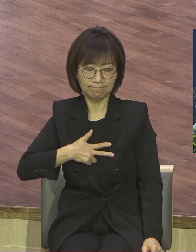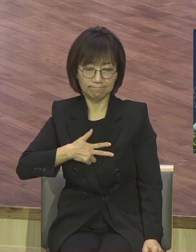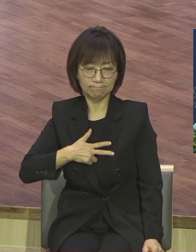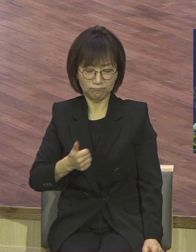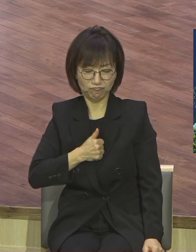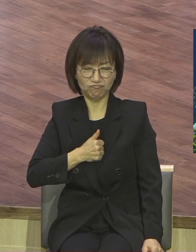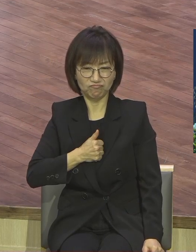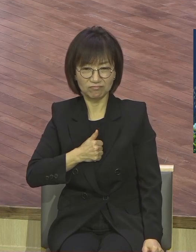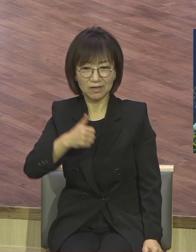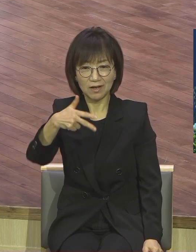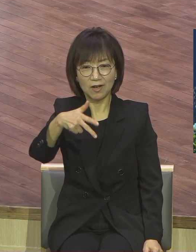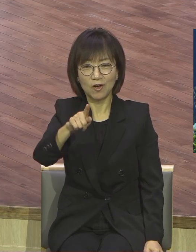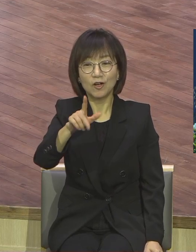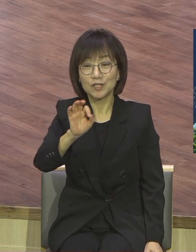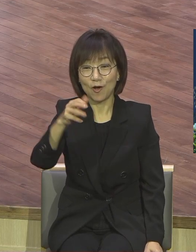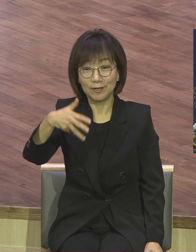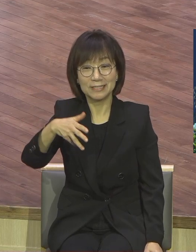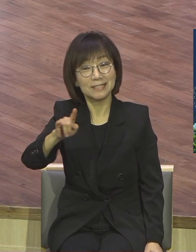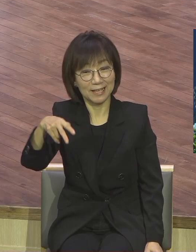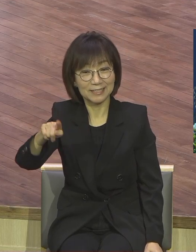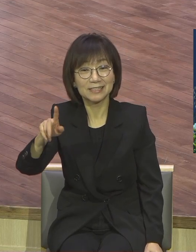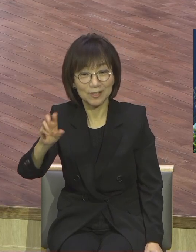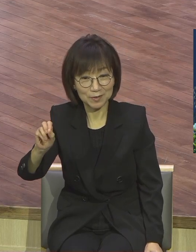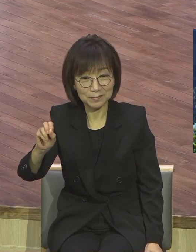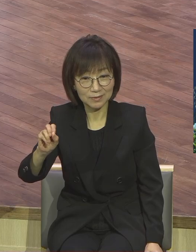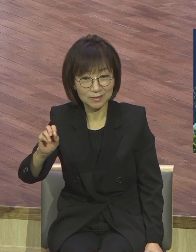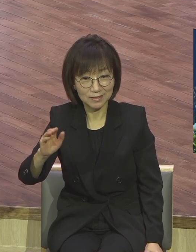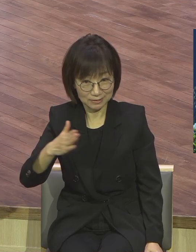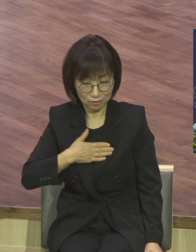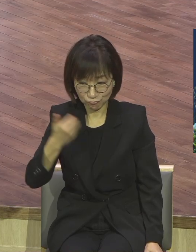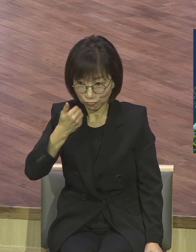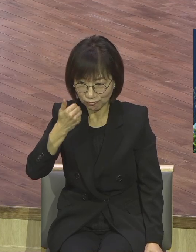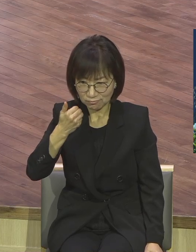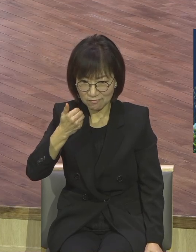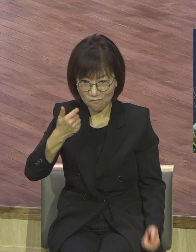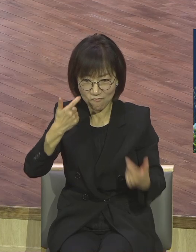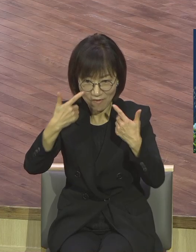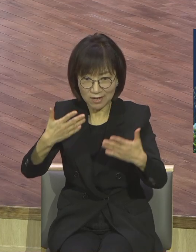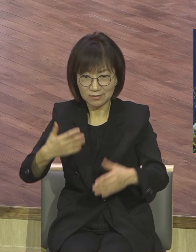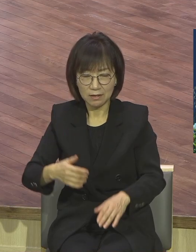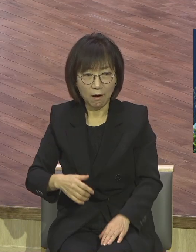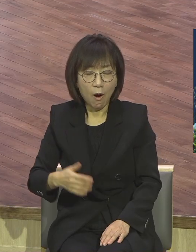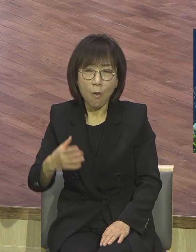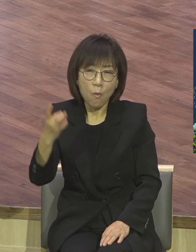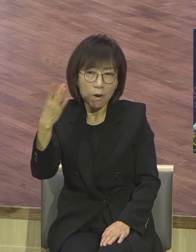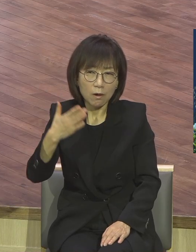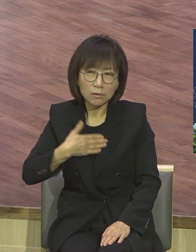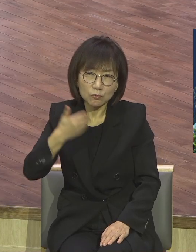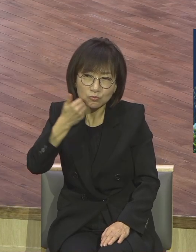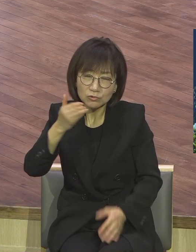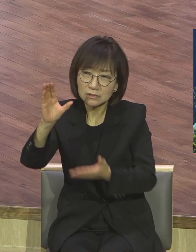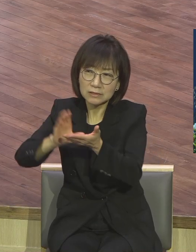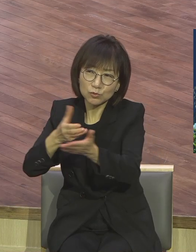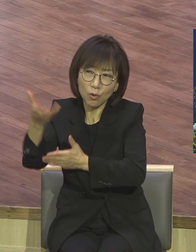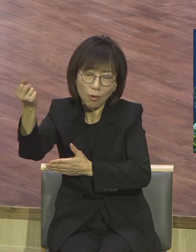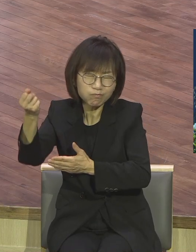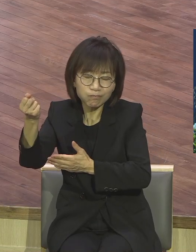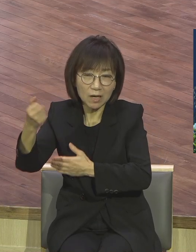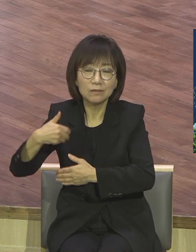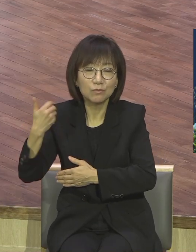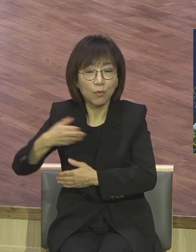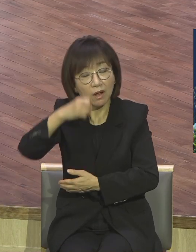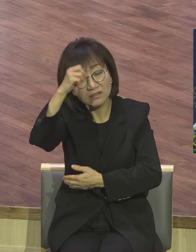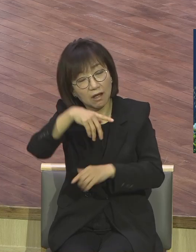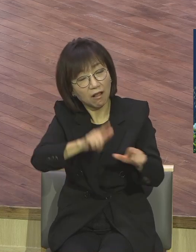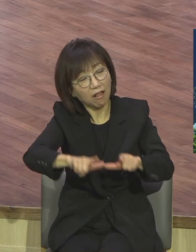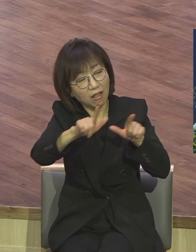놀랍습니까? 얼마나 감격스럽습니까? 이거 모르고 마음대로 살았는데 이 복음 깨닫고 나니까